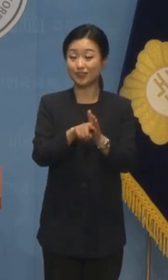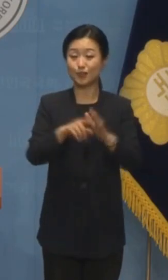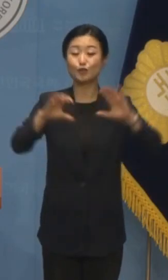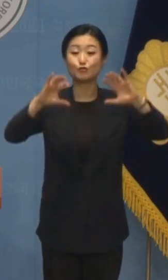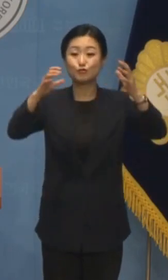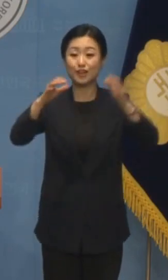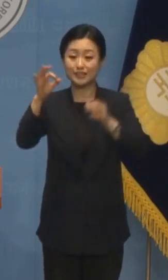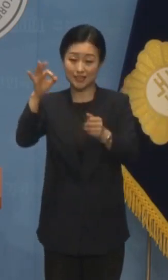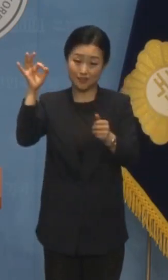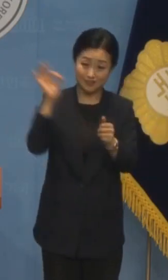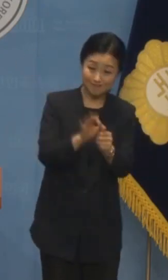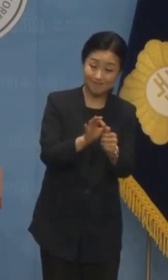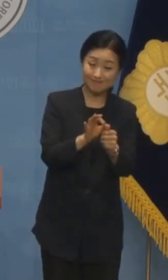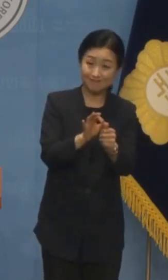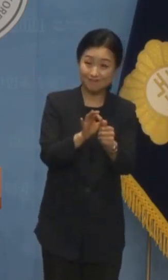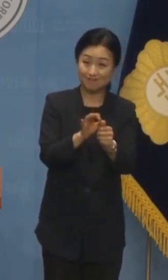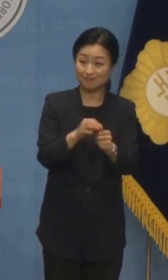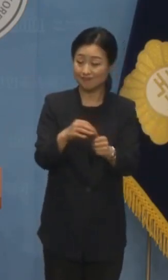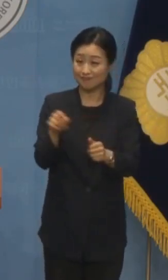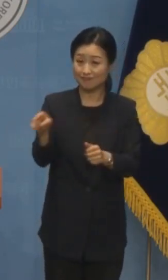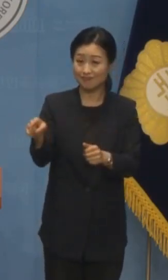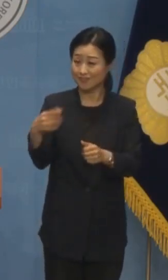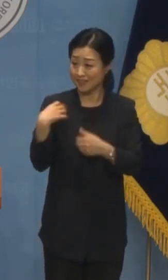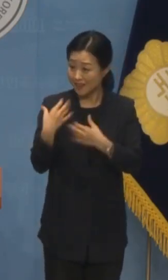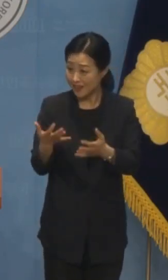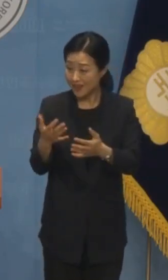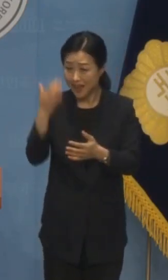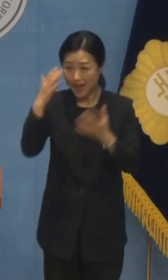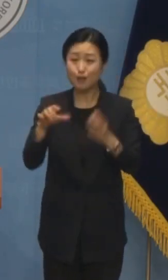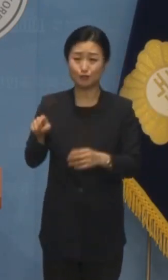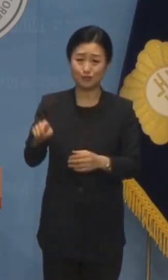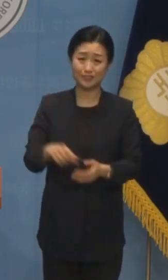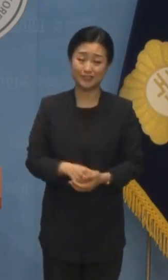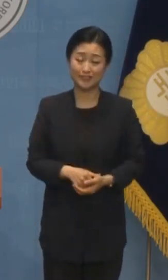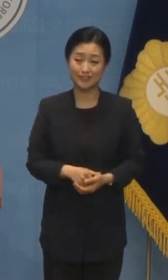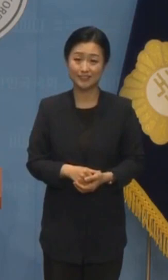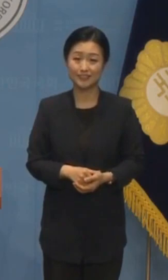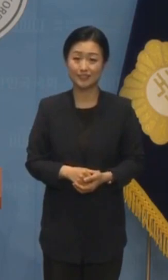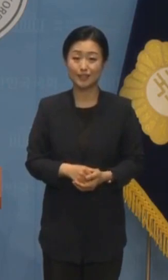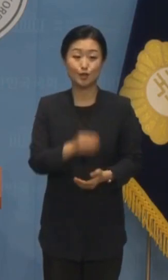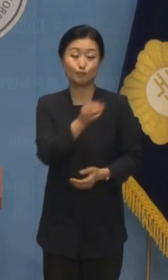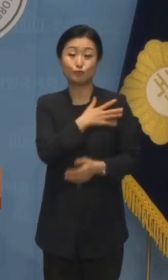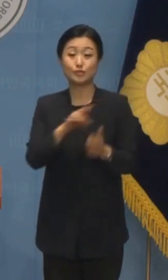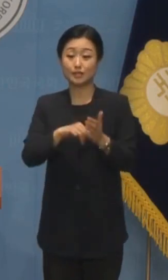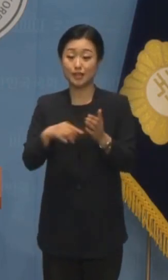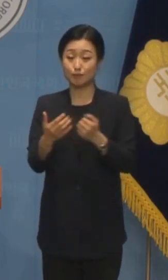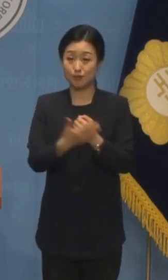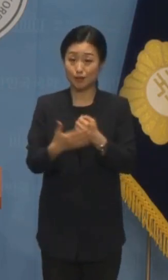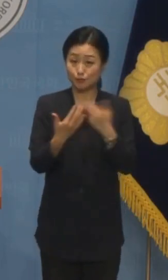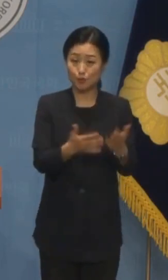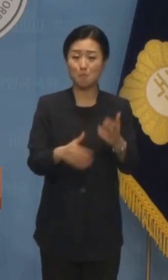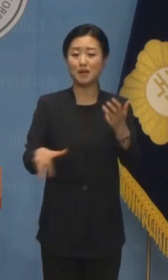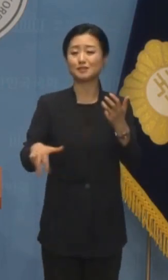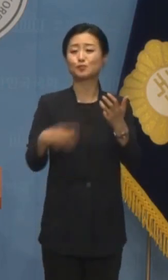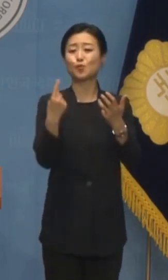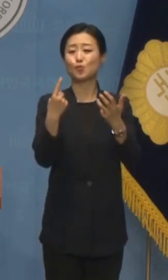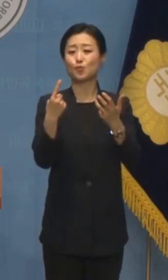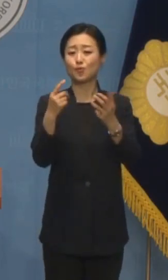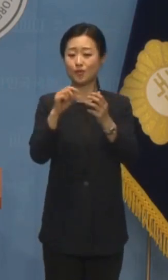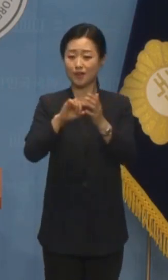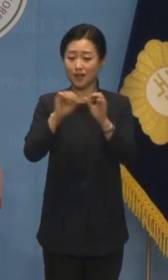국가의 재정적 책임을 다하고 있지 않는 나라가 바로 대한민국입니다. 부자들에게는 80조 원씩 실컷